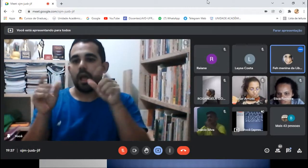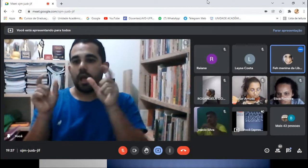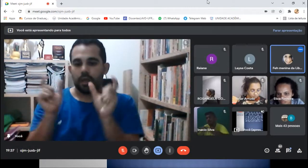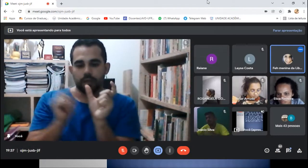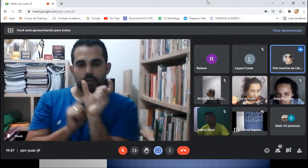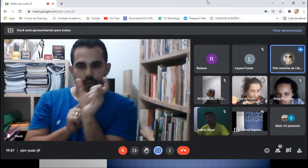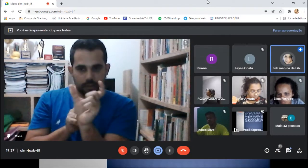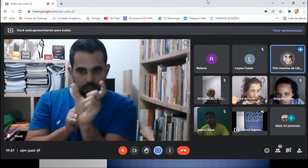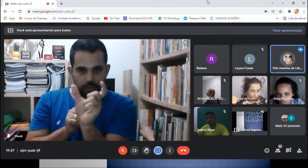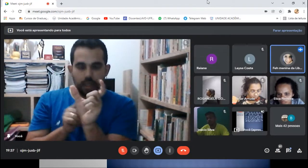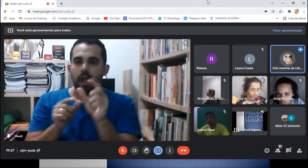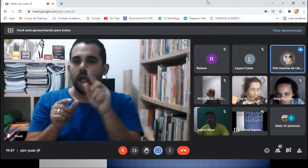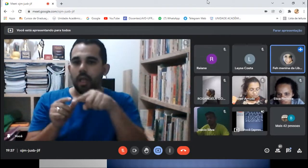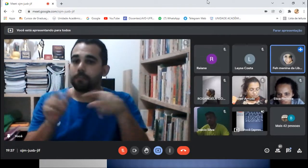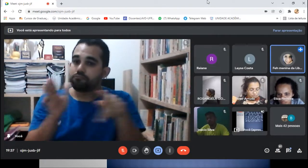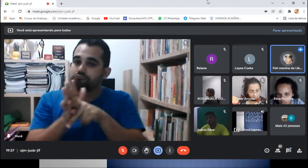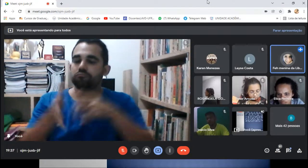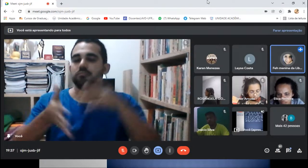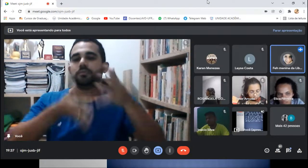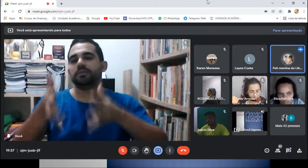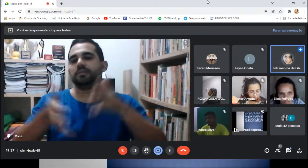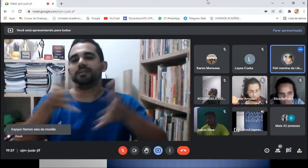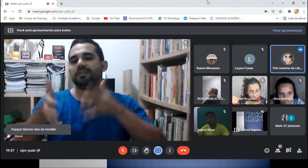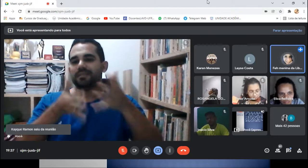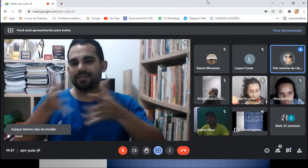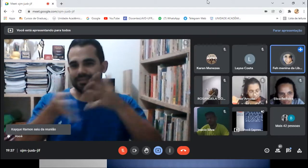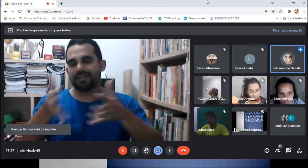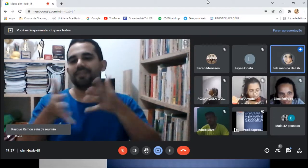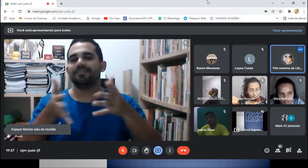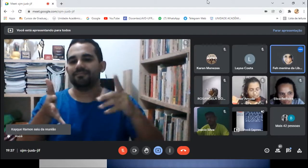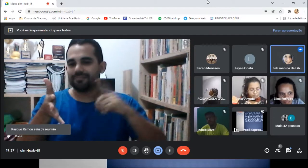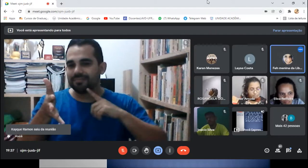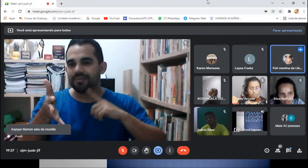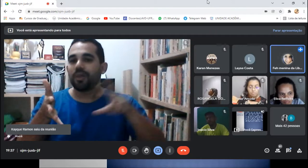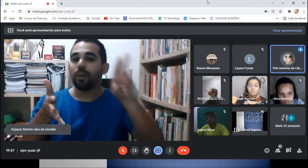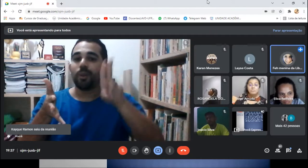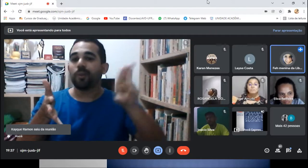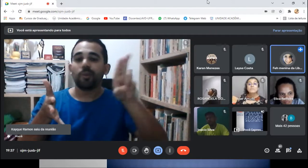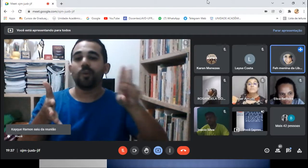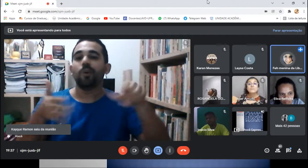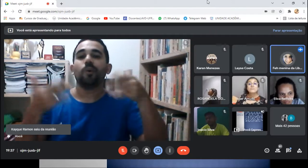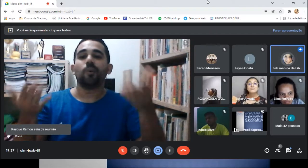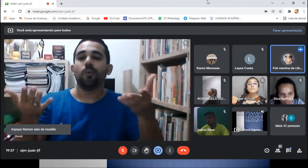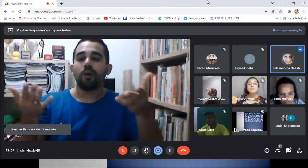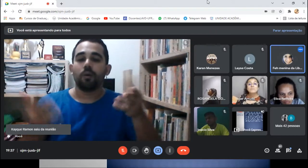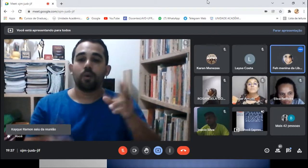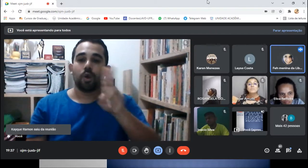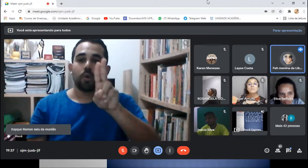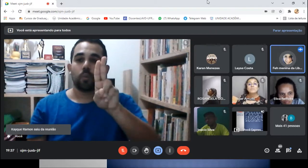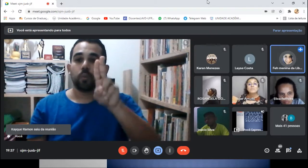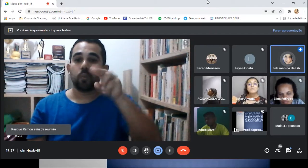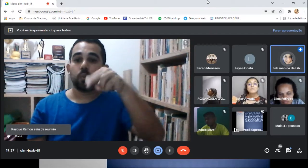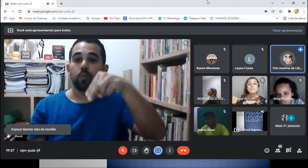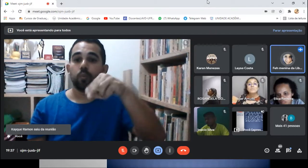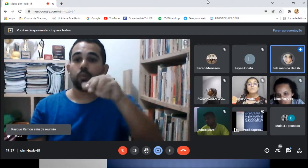Ela se retrata essa parte manual das mãos, por isso mano. Por exemplo, a Libras, como ela é